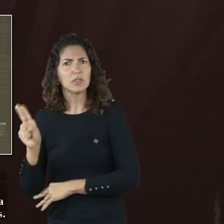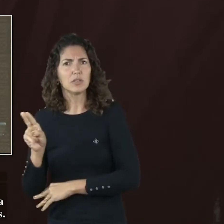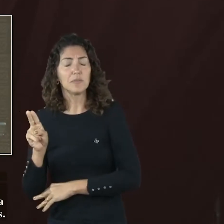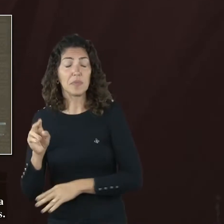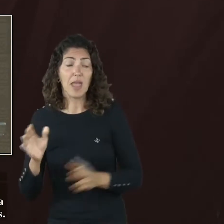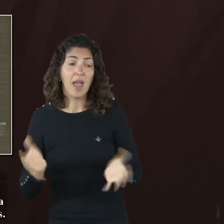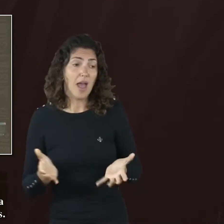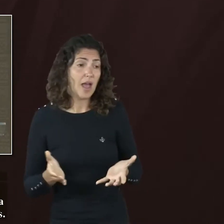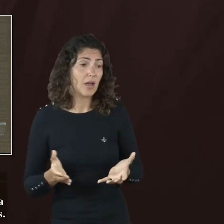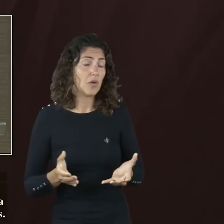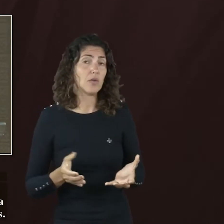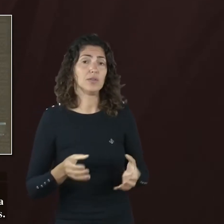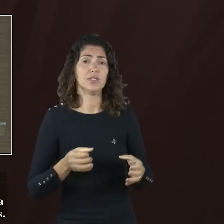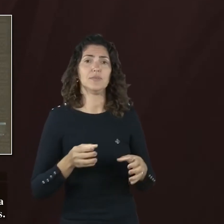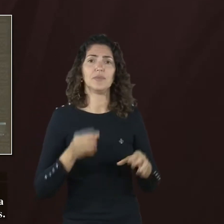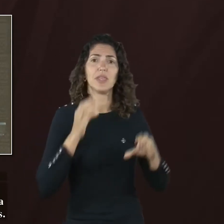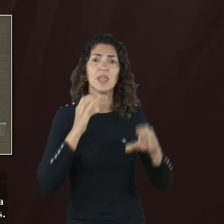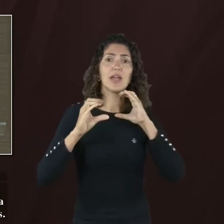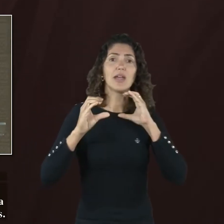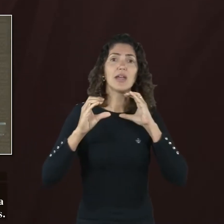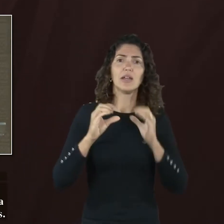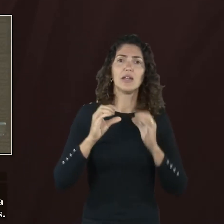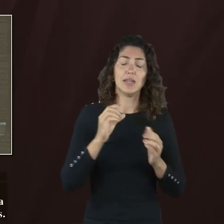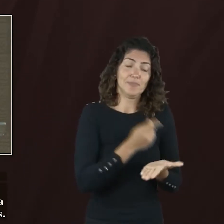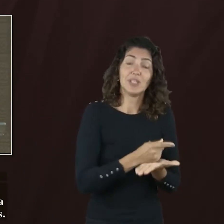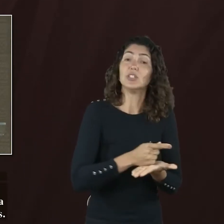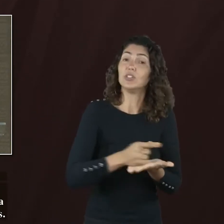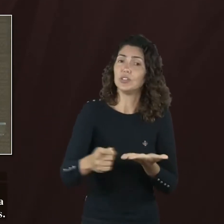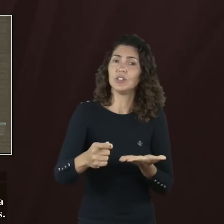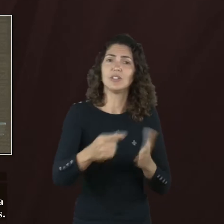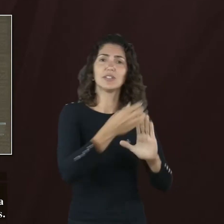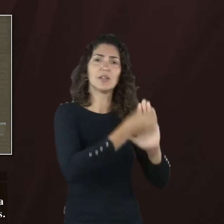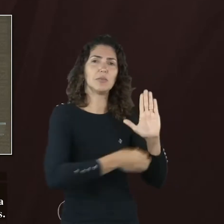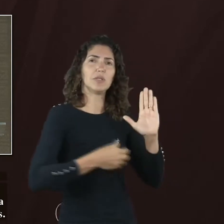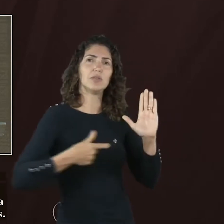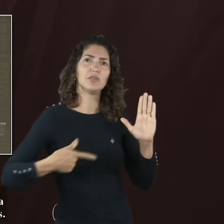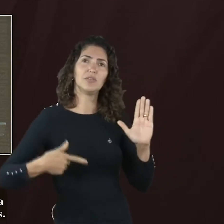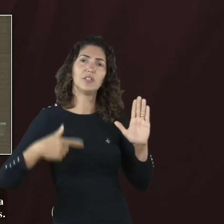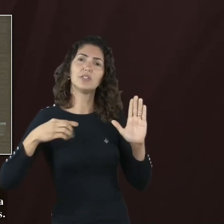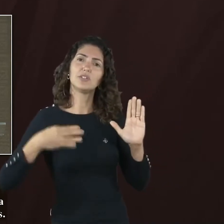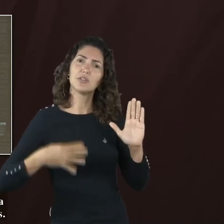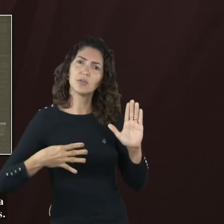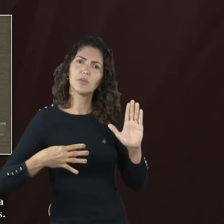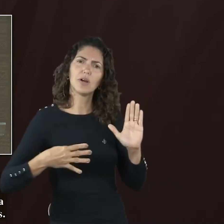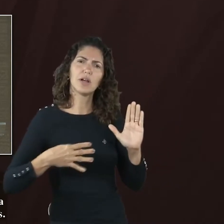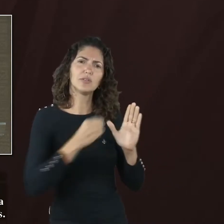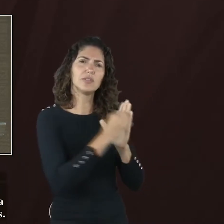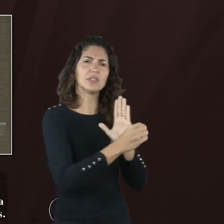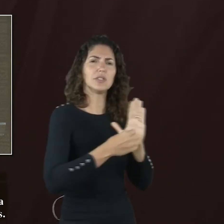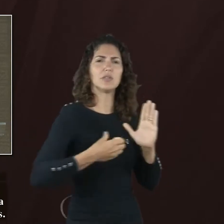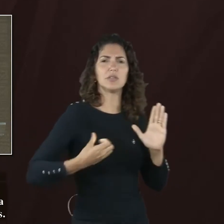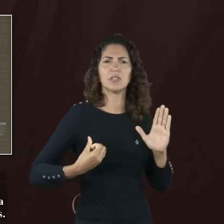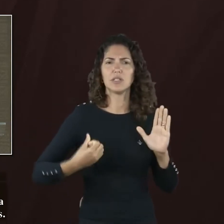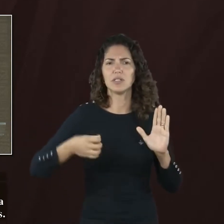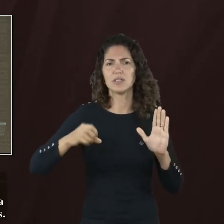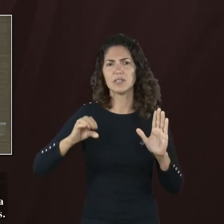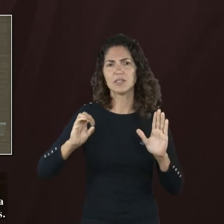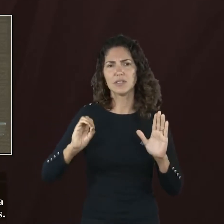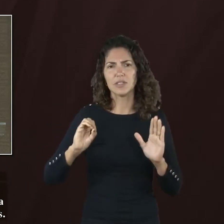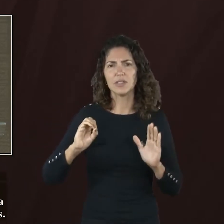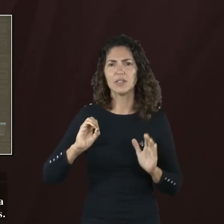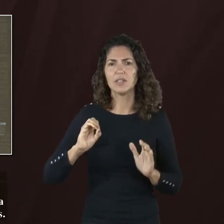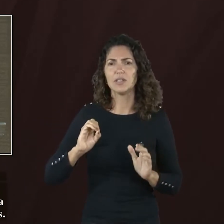fala: abençoaram a Rebeca e lhe disseram: és nossa irmã, se tu a mãe